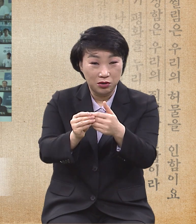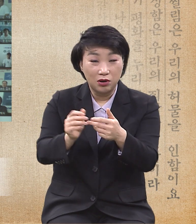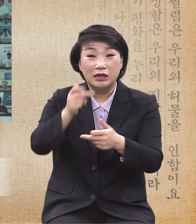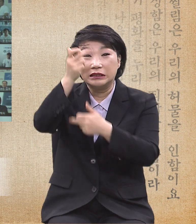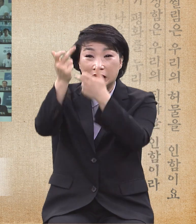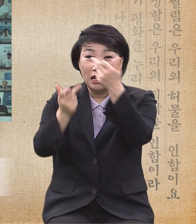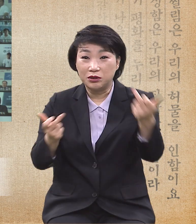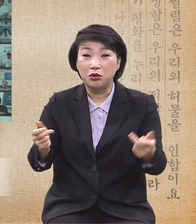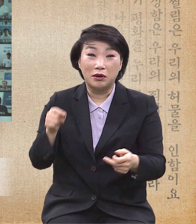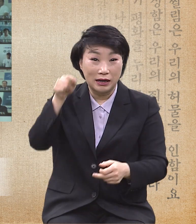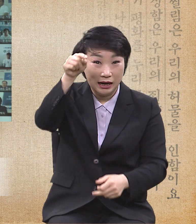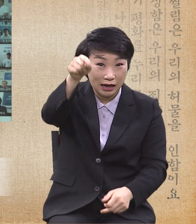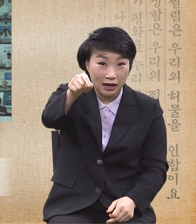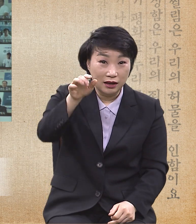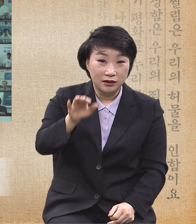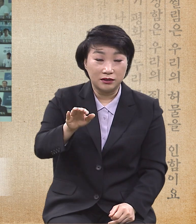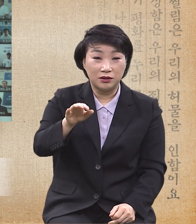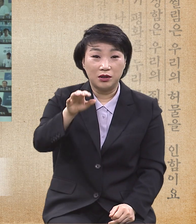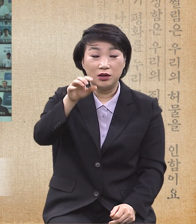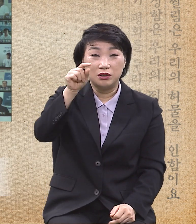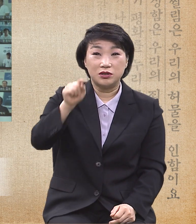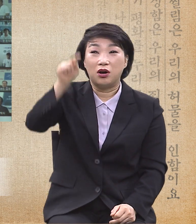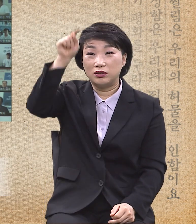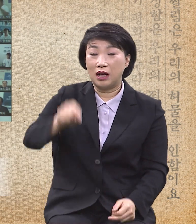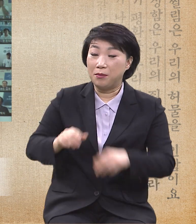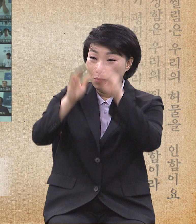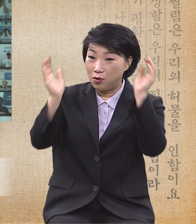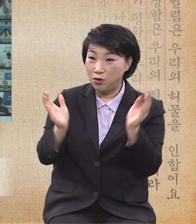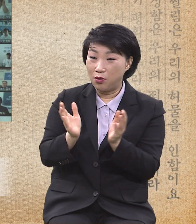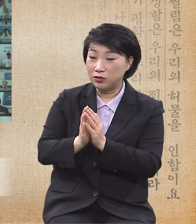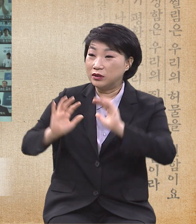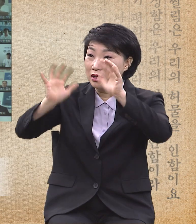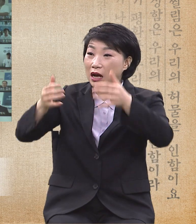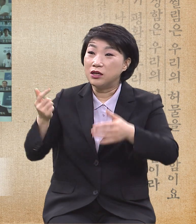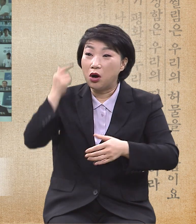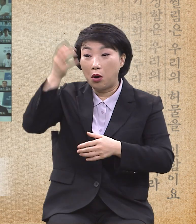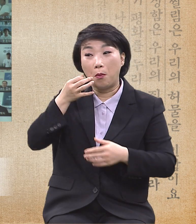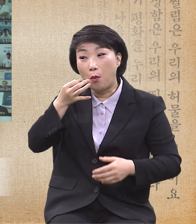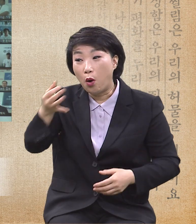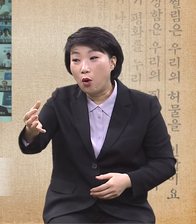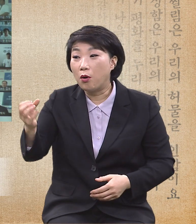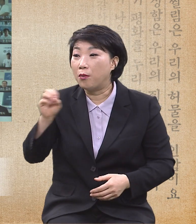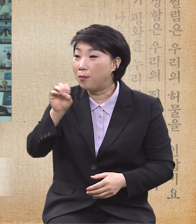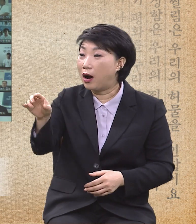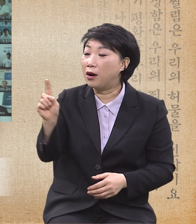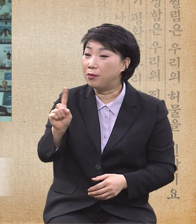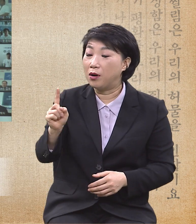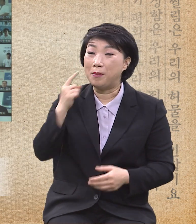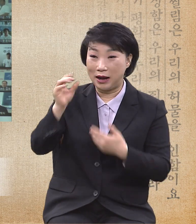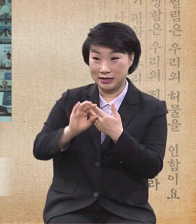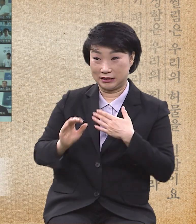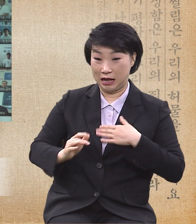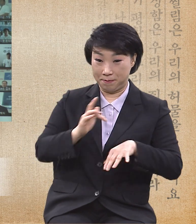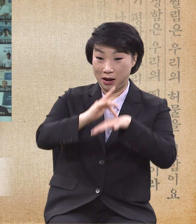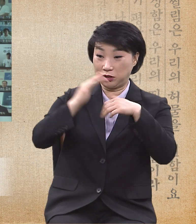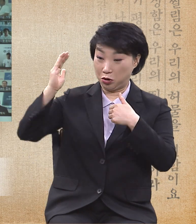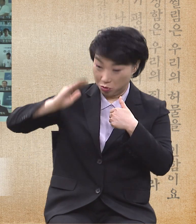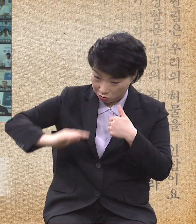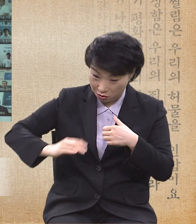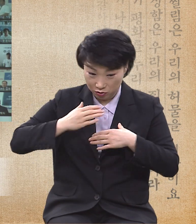지극히 높은 산으로 가서 천하만국과 그 영광을 보여 가로되 만일 내게